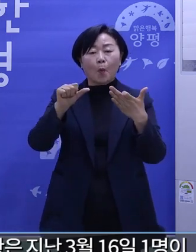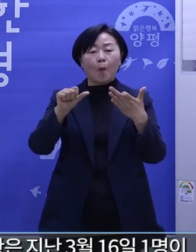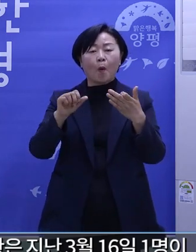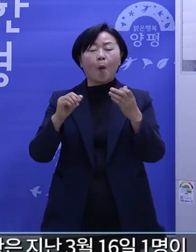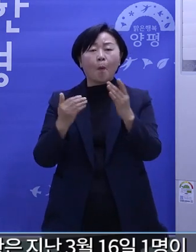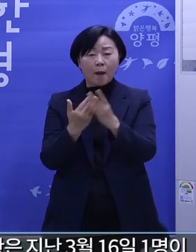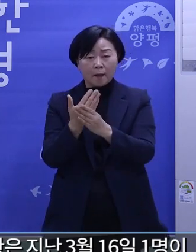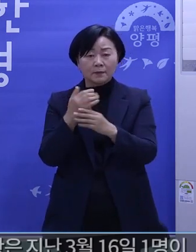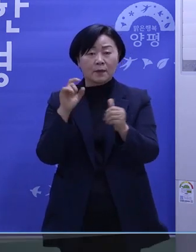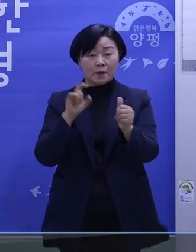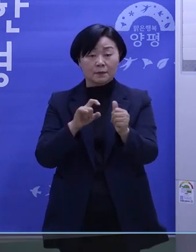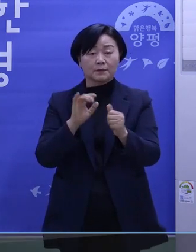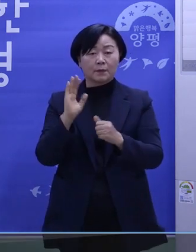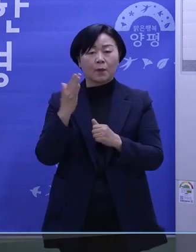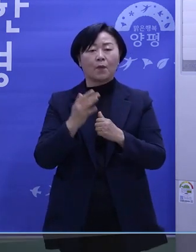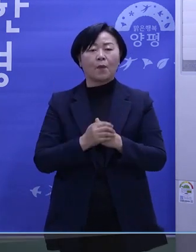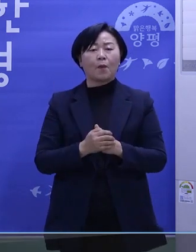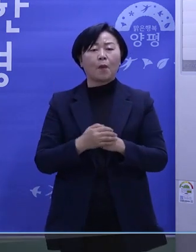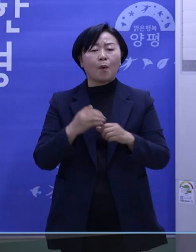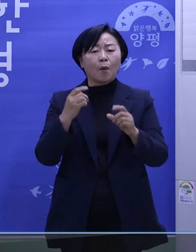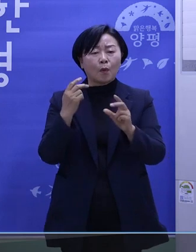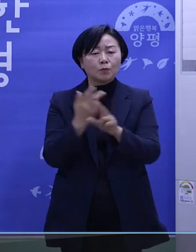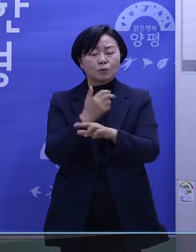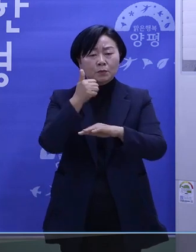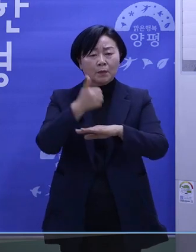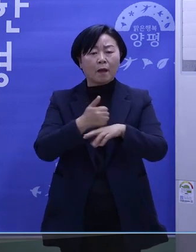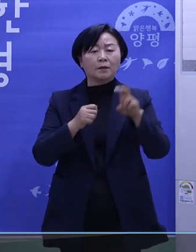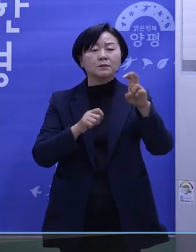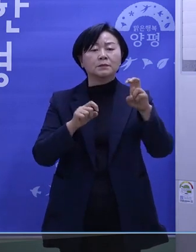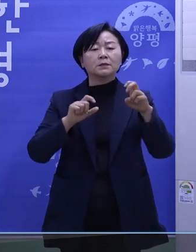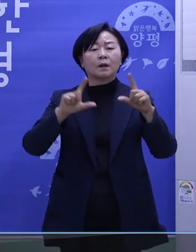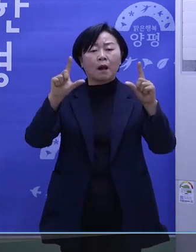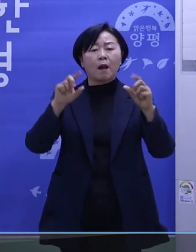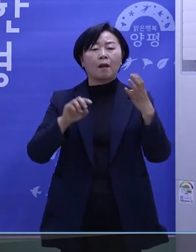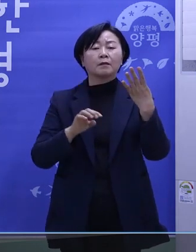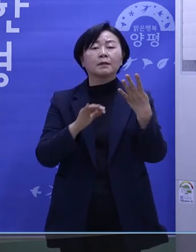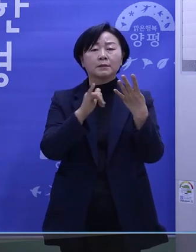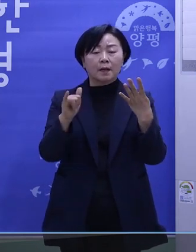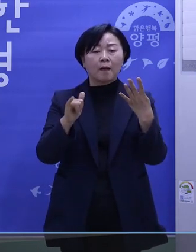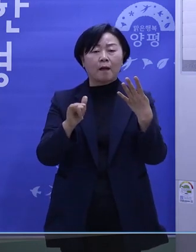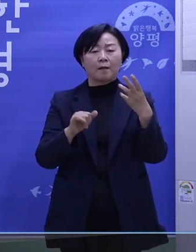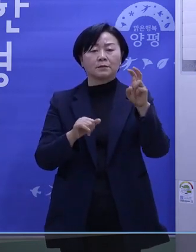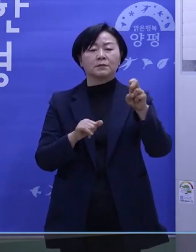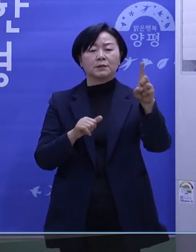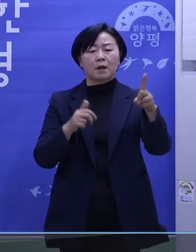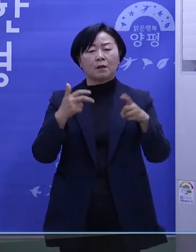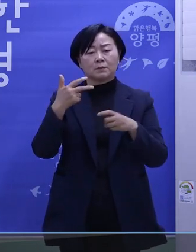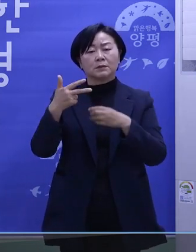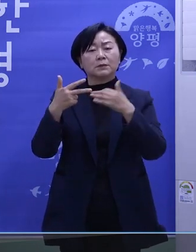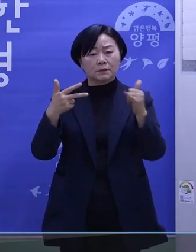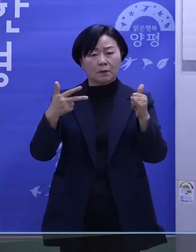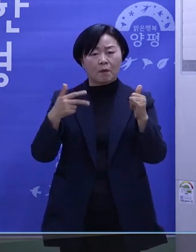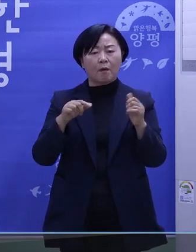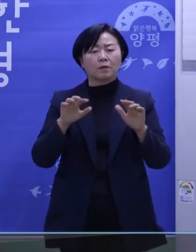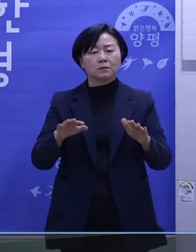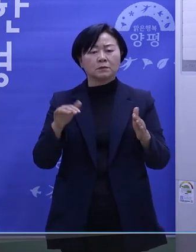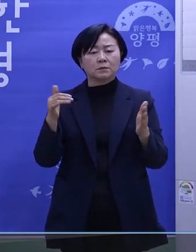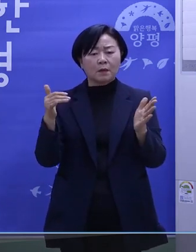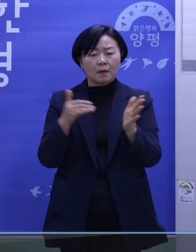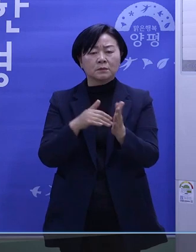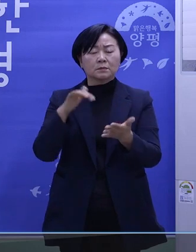5명이 발생하였고 주말인 20일에 4명, 21일에 7명이 발생하여 현재까지